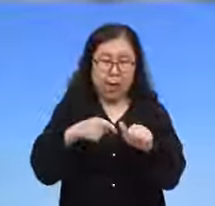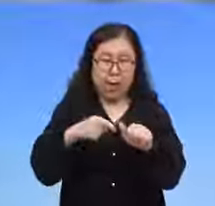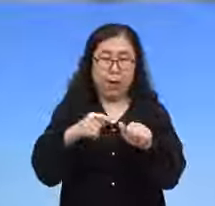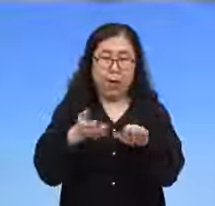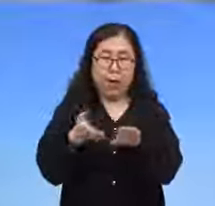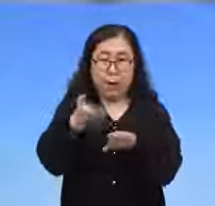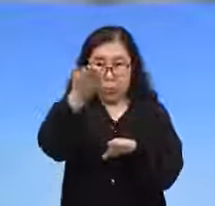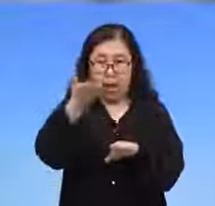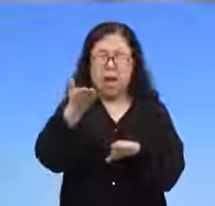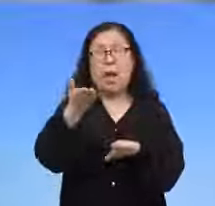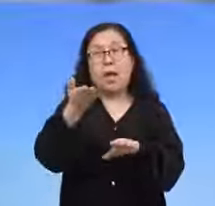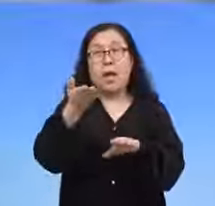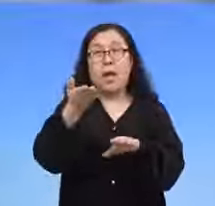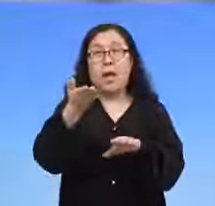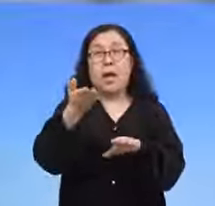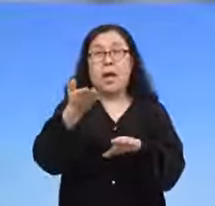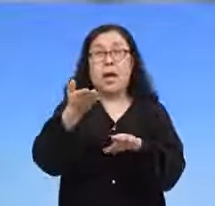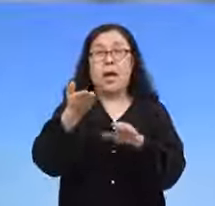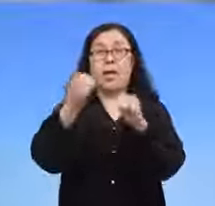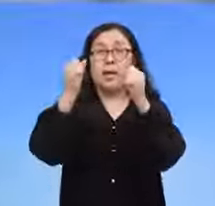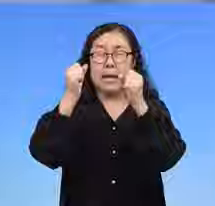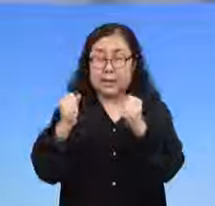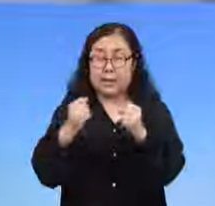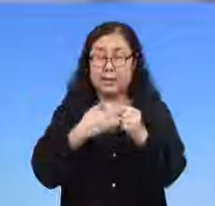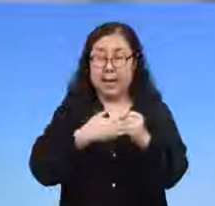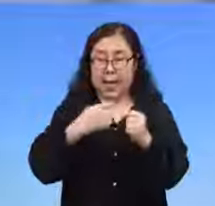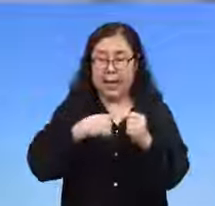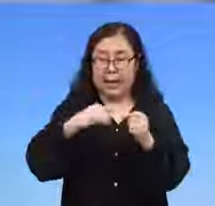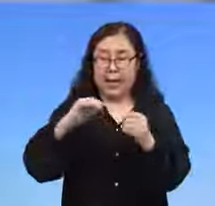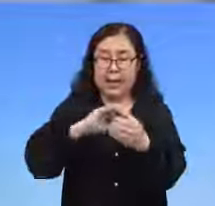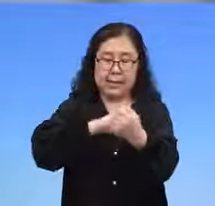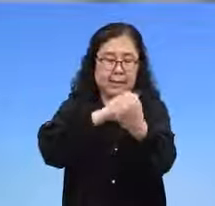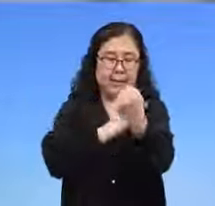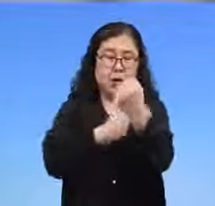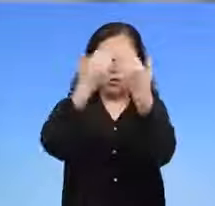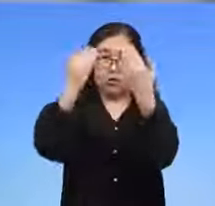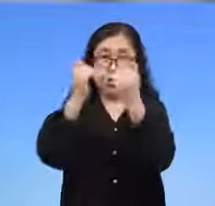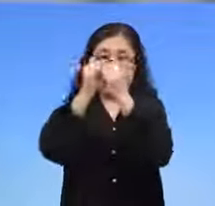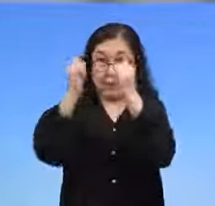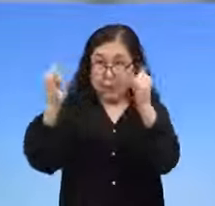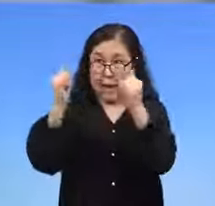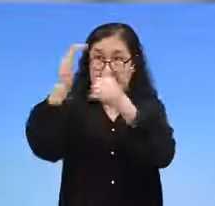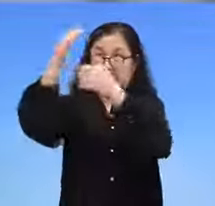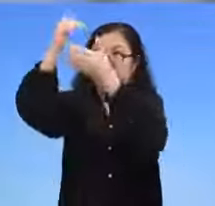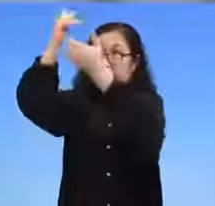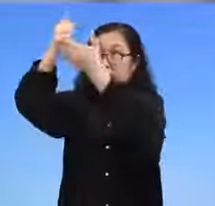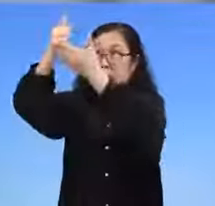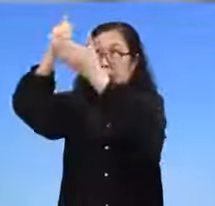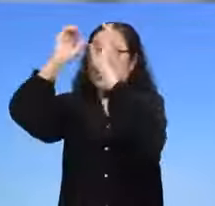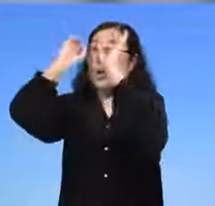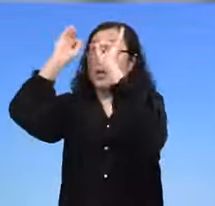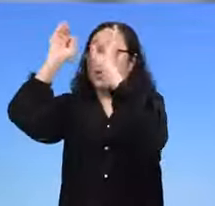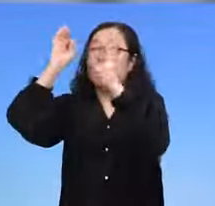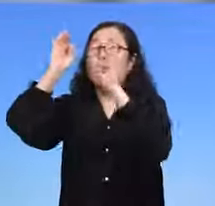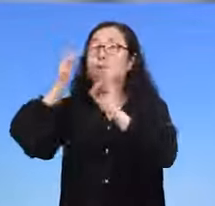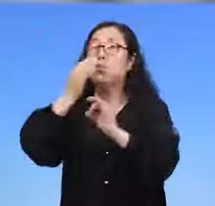너머에 계시는 내게 능력 주시는 자, 그분이 보여지기 시작하는 거, 이게